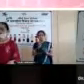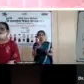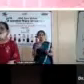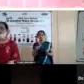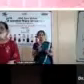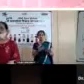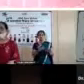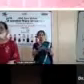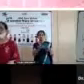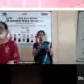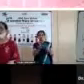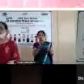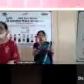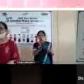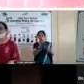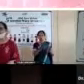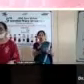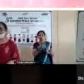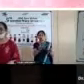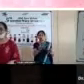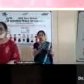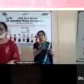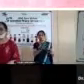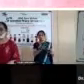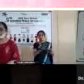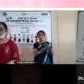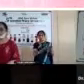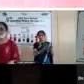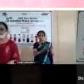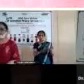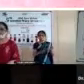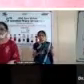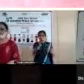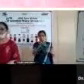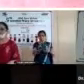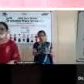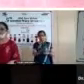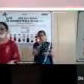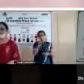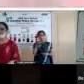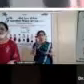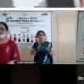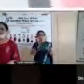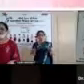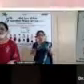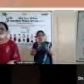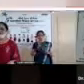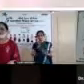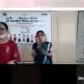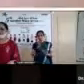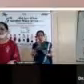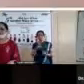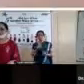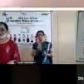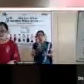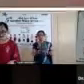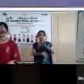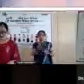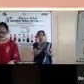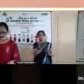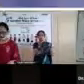सामाजिक न्याय और अधिकारिता राज्य मंत्री श्री नारायण स्वामी जी, सचिव दिव्यांगजन सशक्तिकरण विभाग